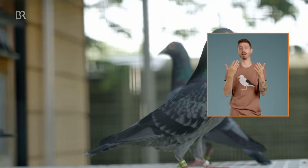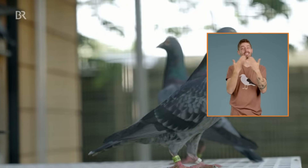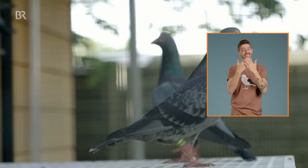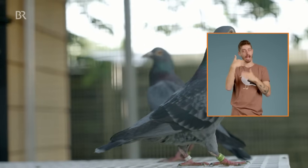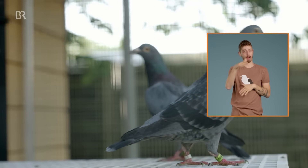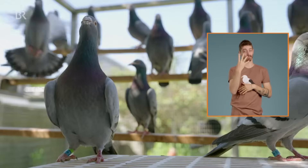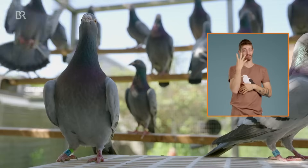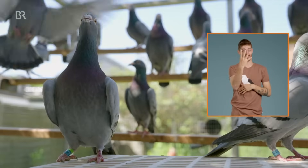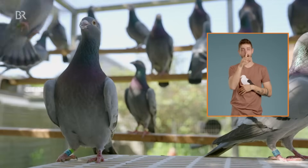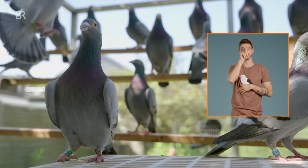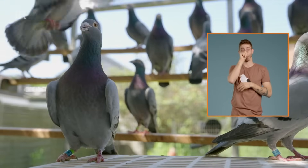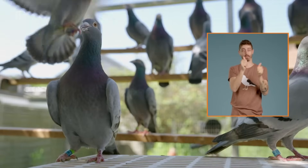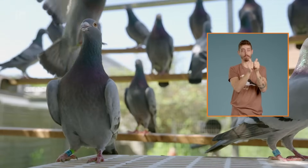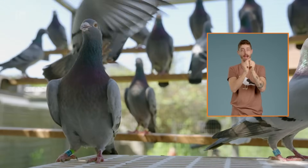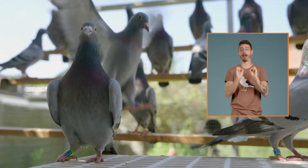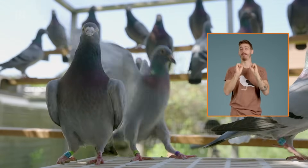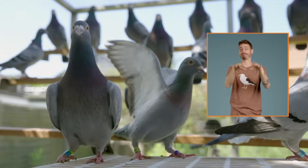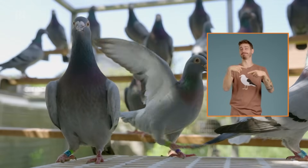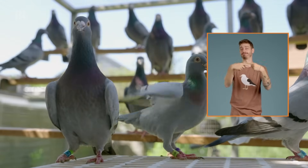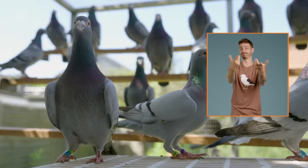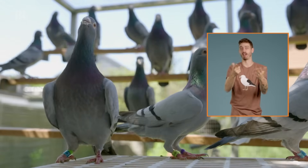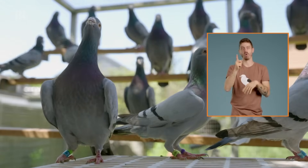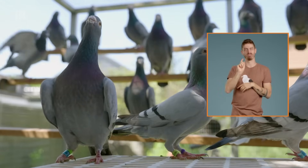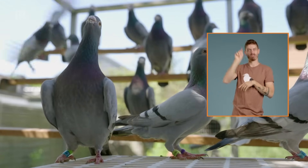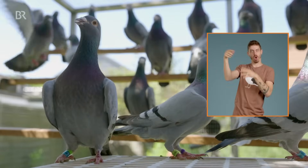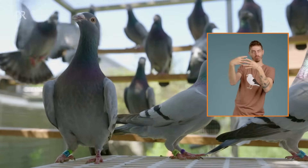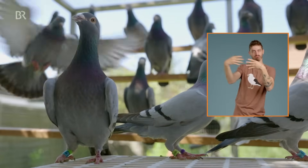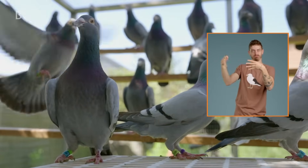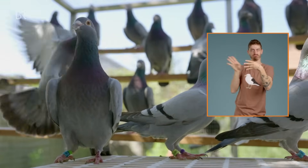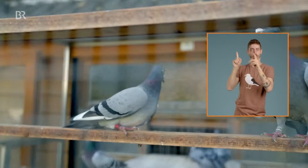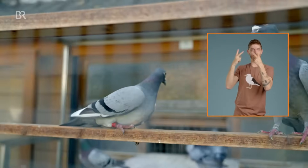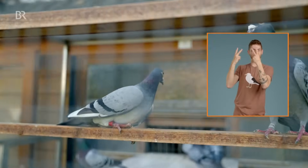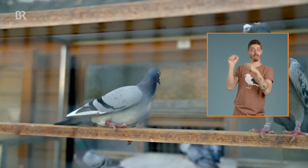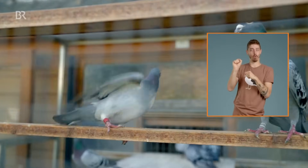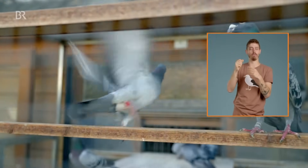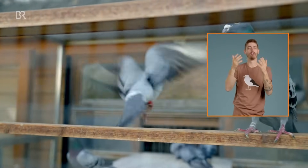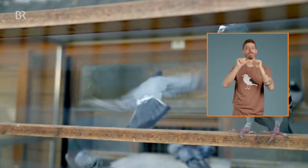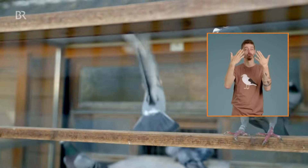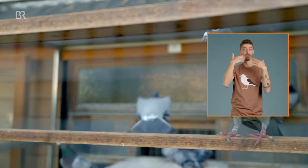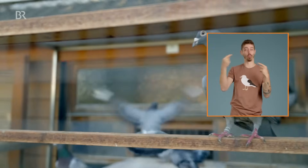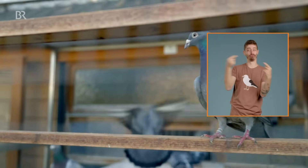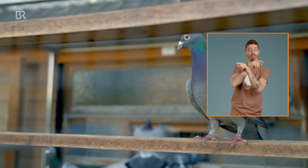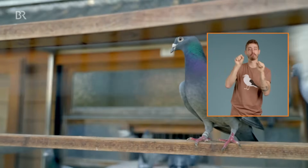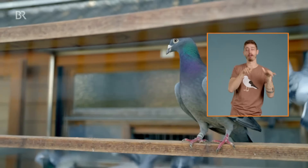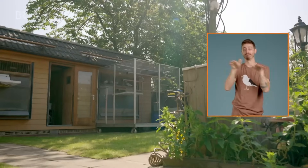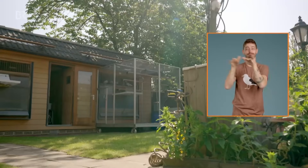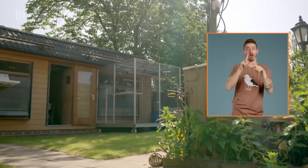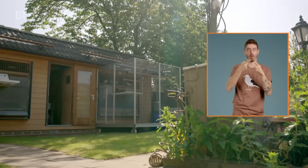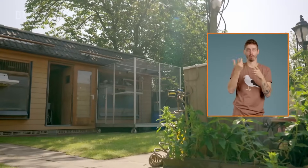man mindestens 4 Paare in einem Taubenschlag halten. Ein Außengehege ist sehr wichtig für Brieftauben. So sind sie an der frischen Luft, aber